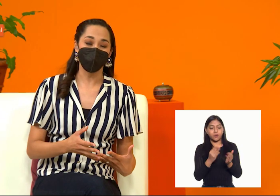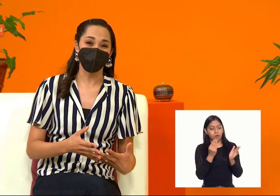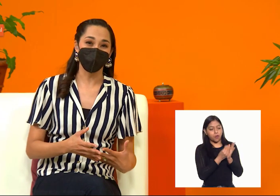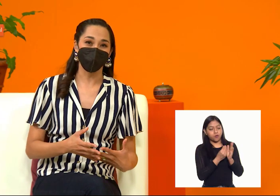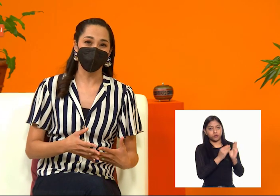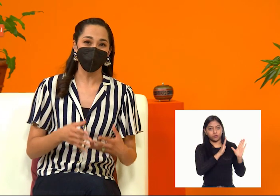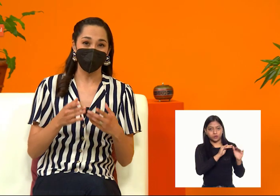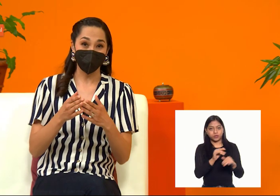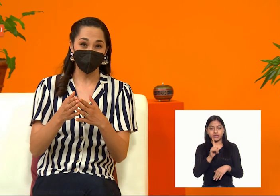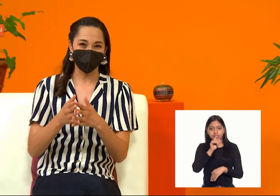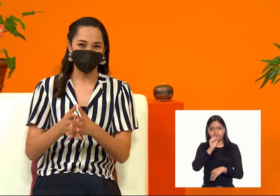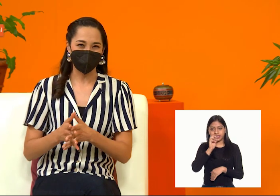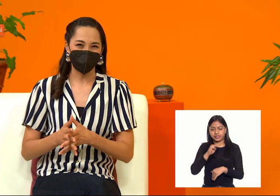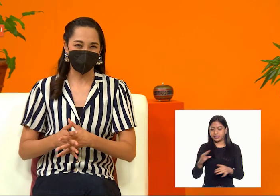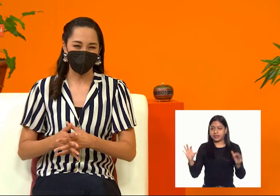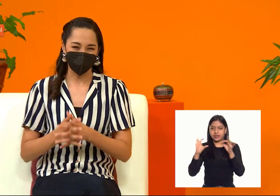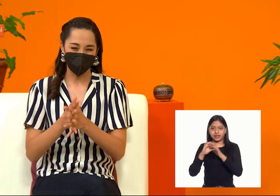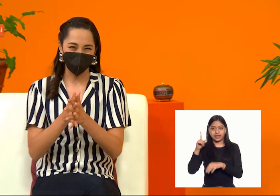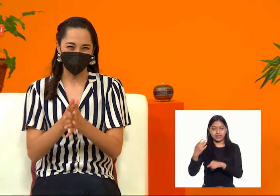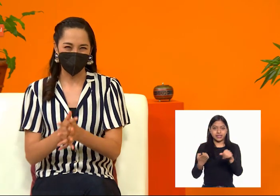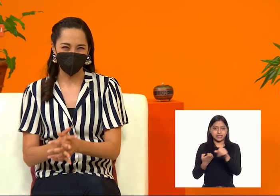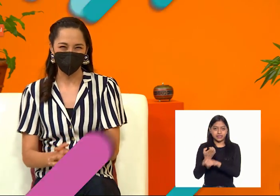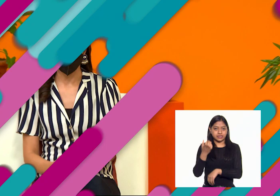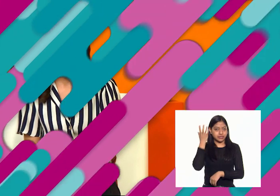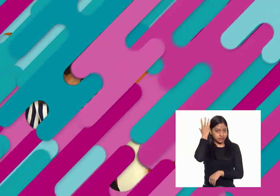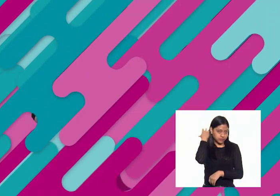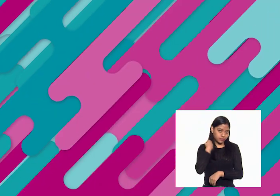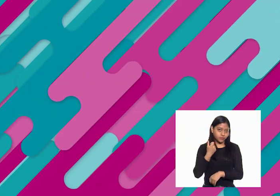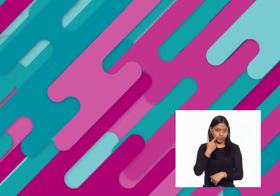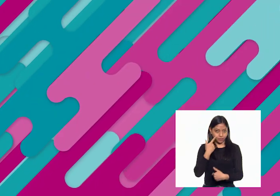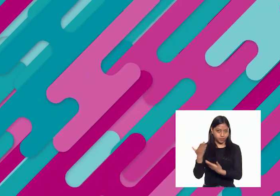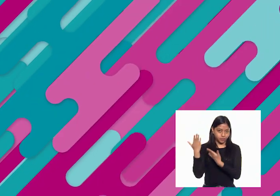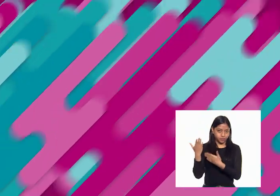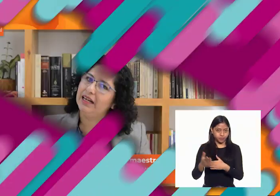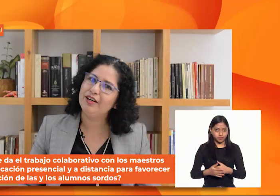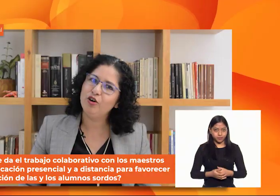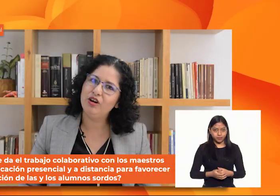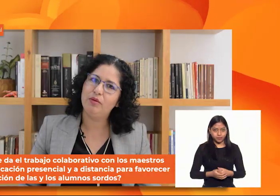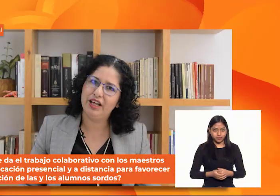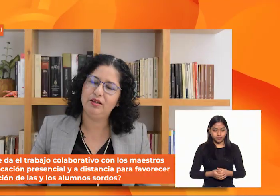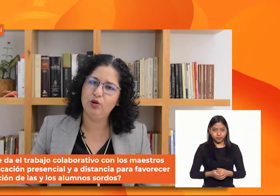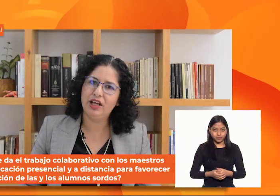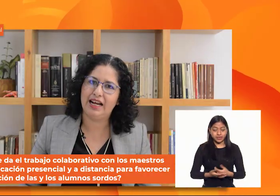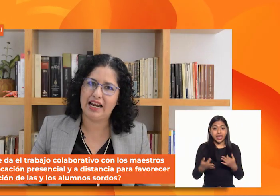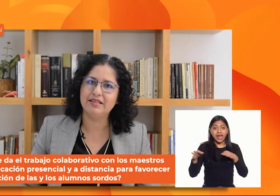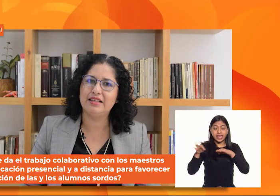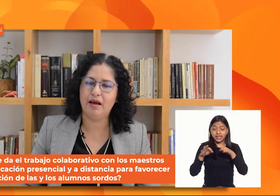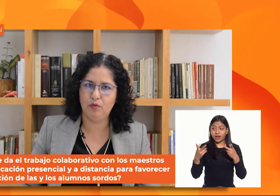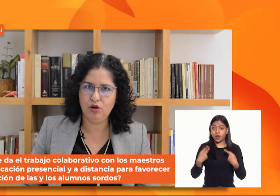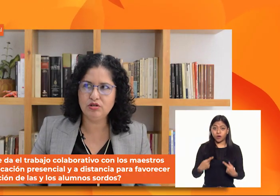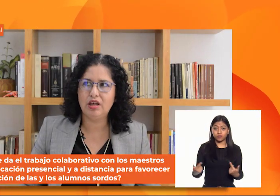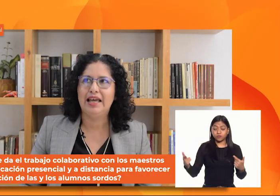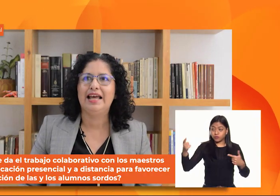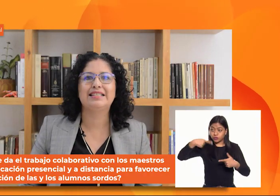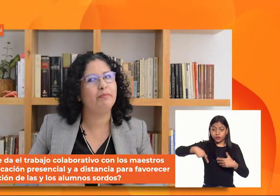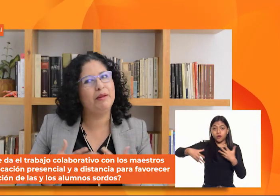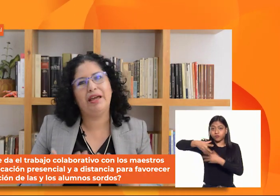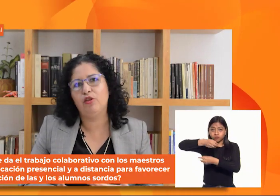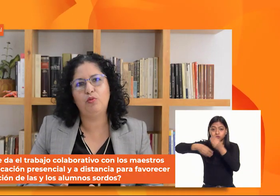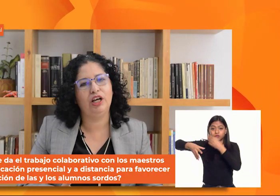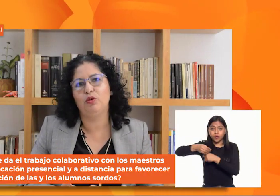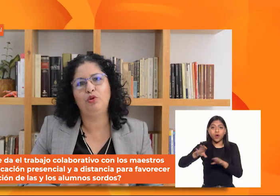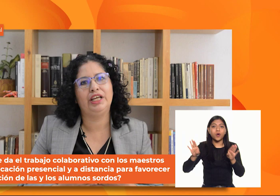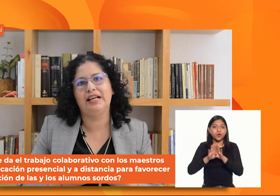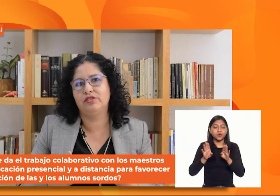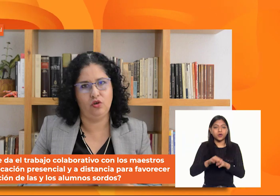modelo lingüístico en el estado de Morelos. Vamos a verlo. El trabajo colaborativo que realizamos está